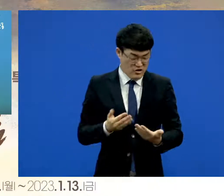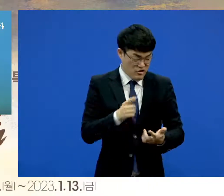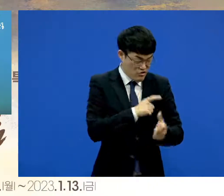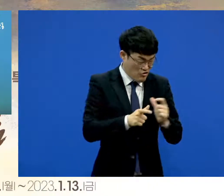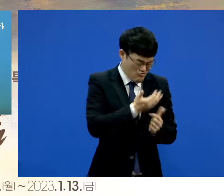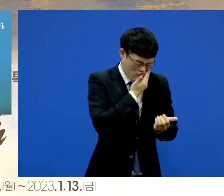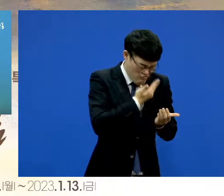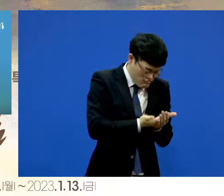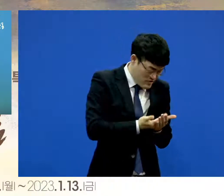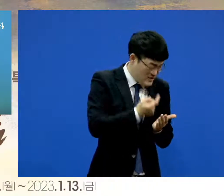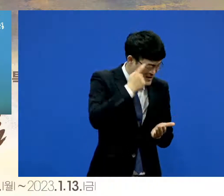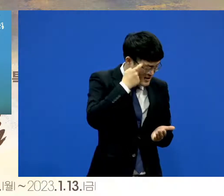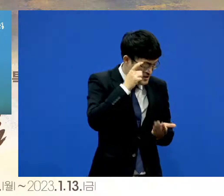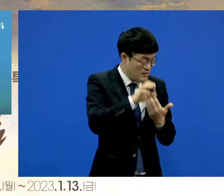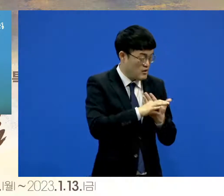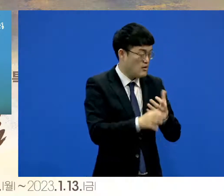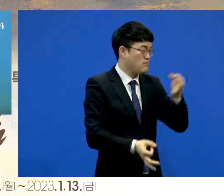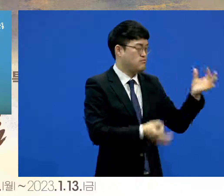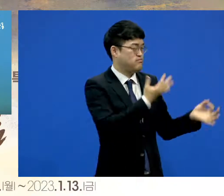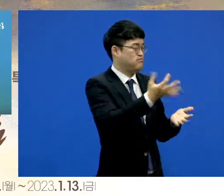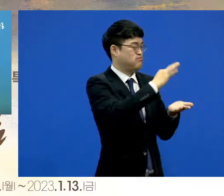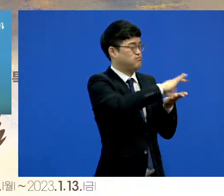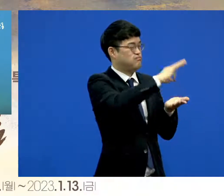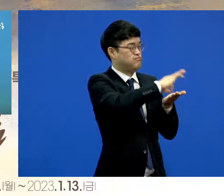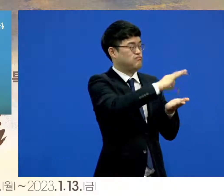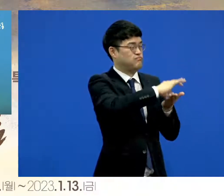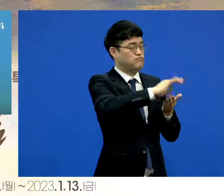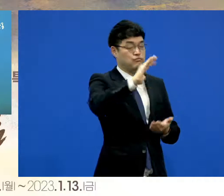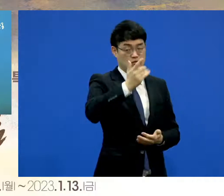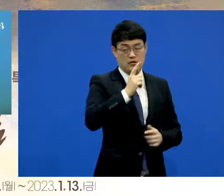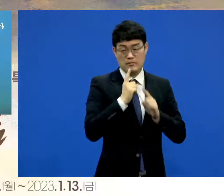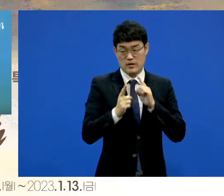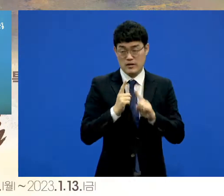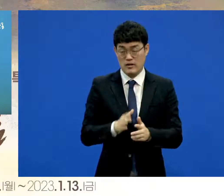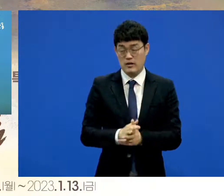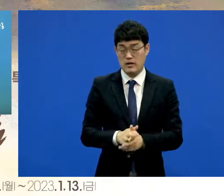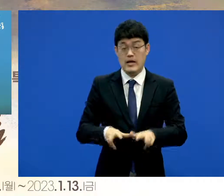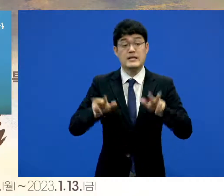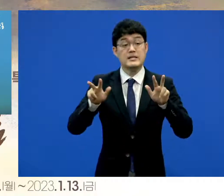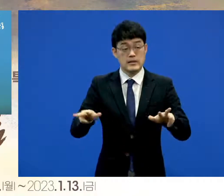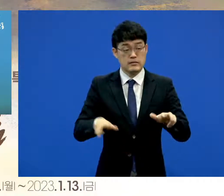자, 탕자가 아버지 집을 돌아온다는 것은 몸의 문제가 아닙니다. 마음의 문제입니다.